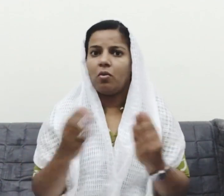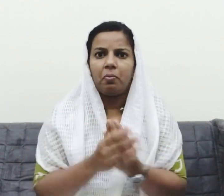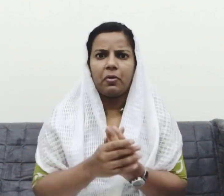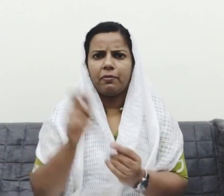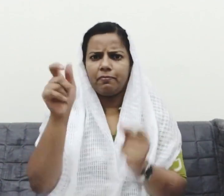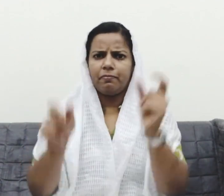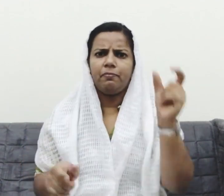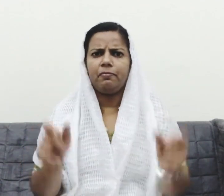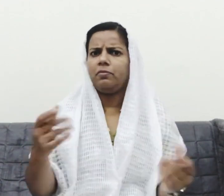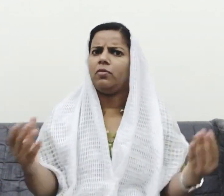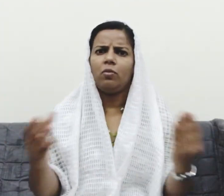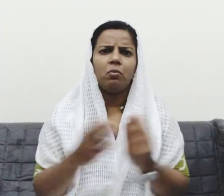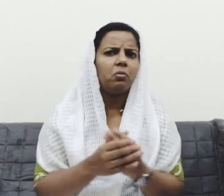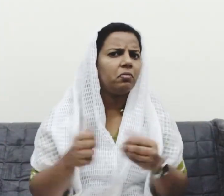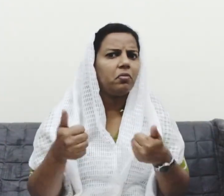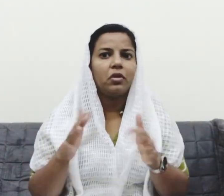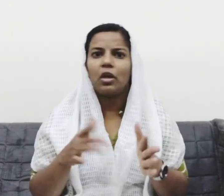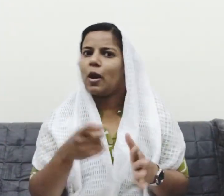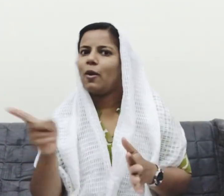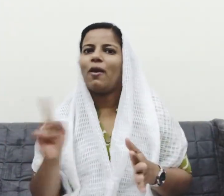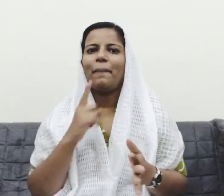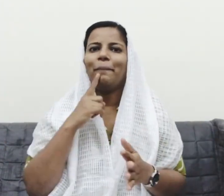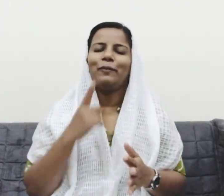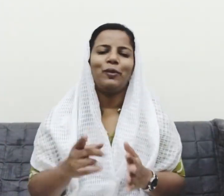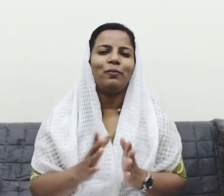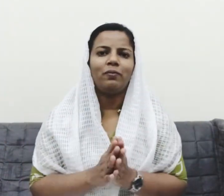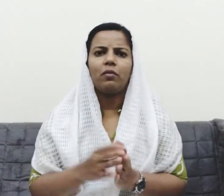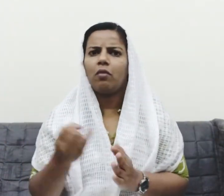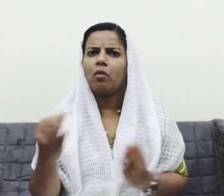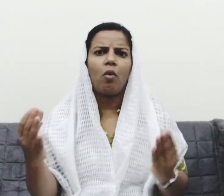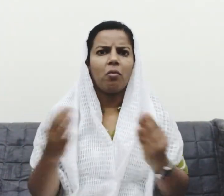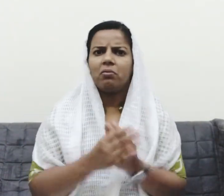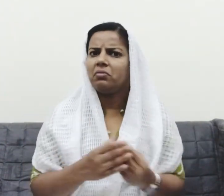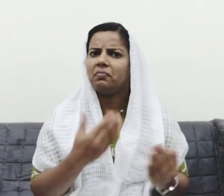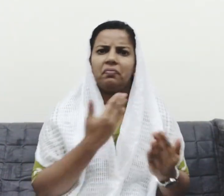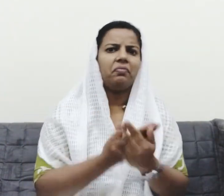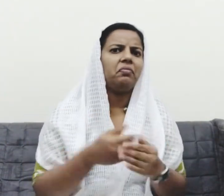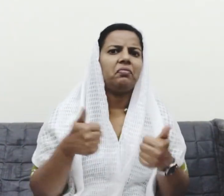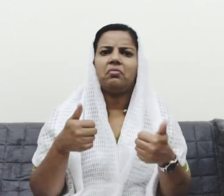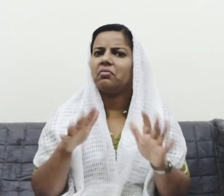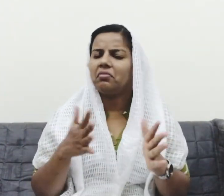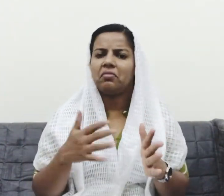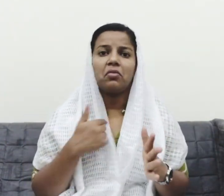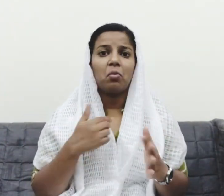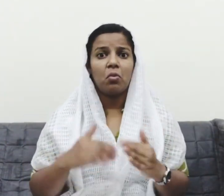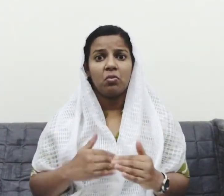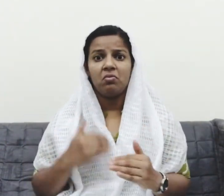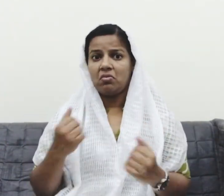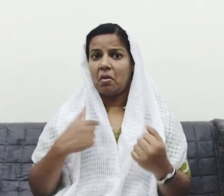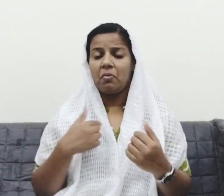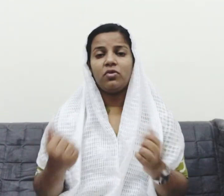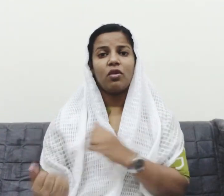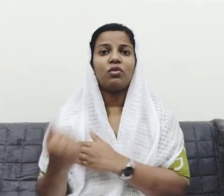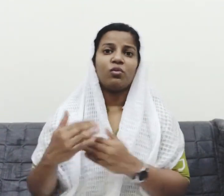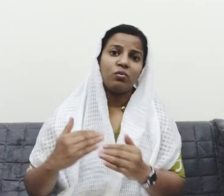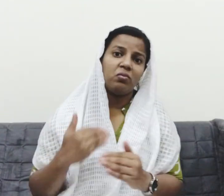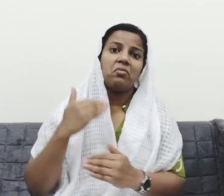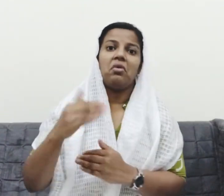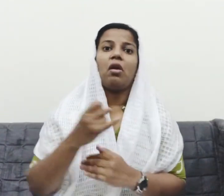പോയിരുന്ന പുരുഷന്മാർ ജനത്തിന്റെ നേരെ ചെല്ലുവാൻ നമുക്ക് കഴിയുകയില്ല. ആ ജനത്തിന്റെ നേരെ ചെല്ലുവാൻ നമുക്ക് കഴിയില്ല, അവർ നമ്മളിലും ബലവാന്മാരാകുന്നു